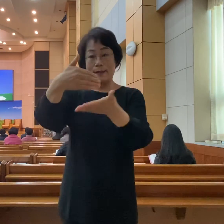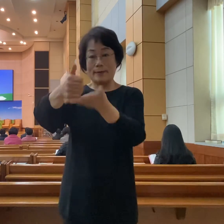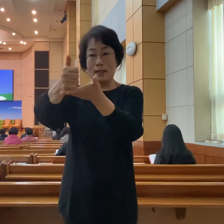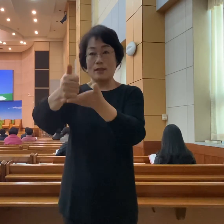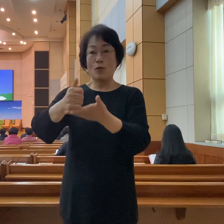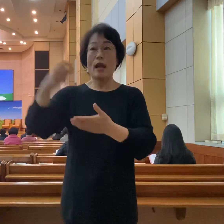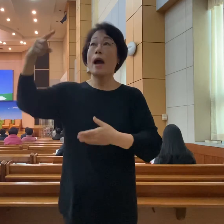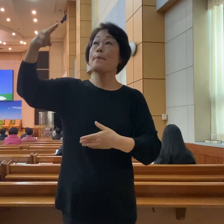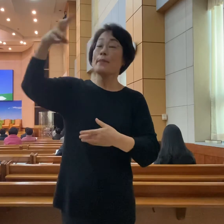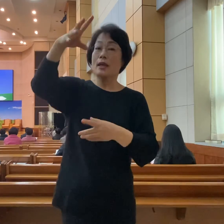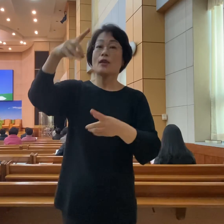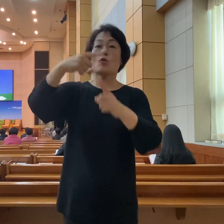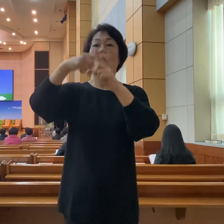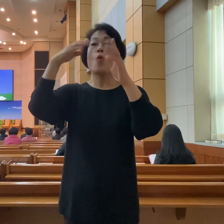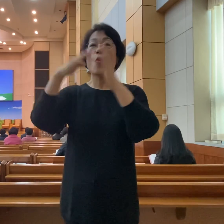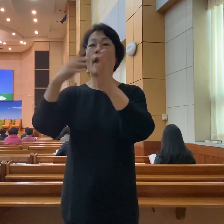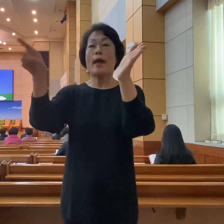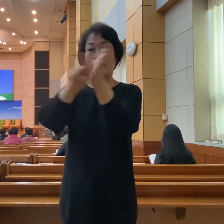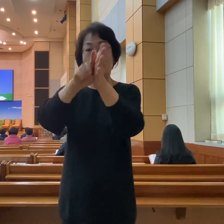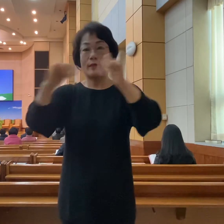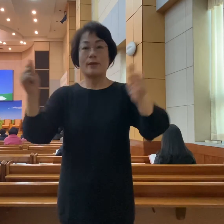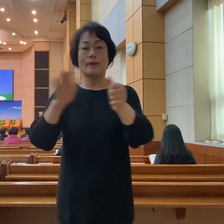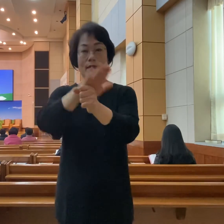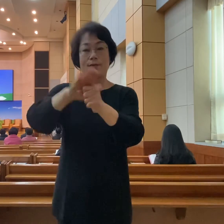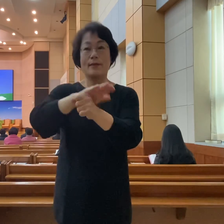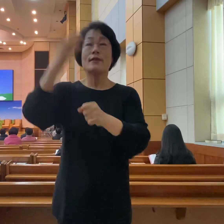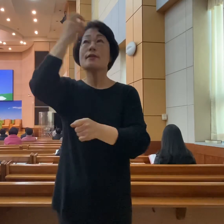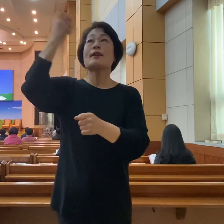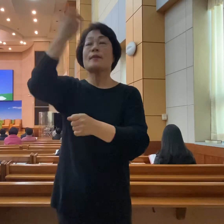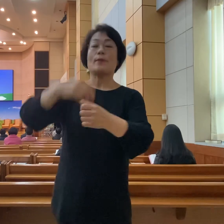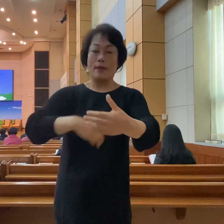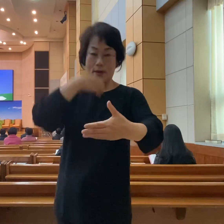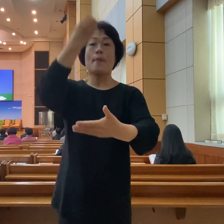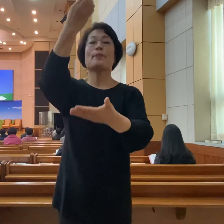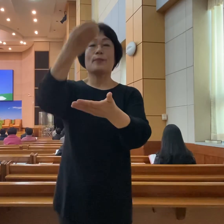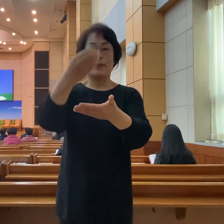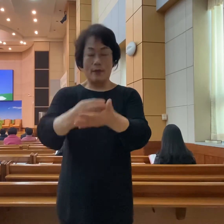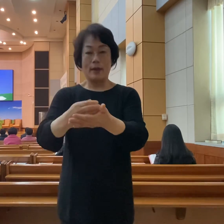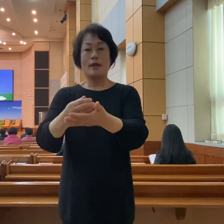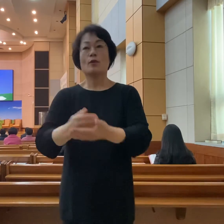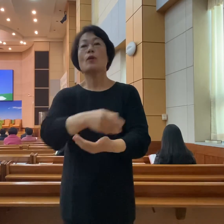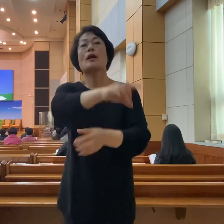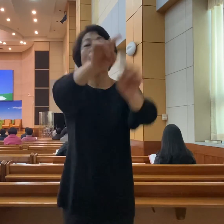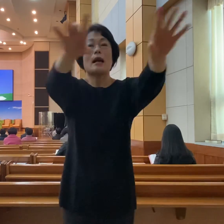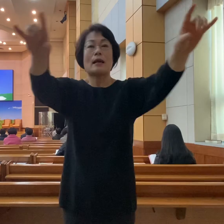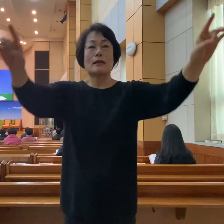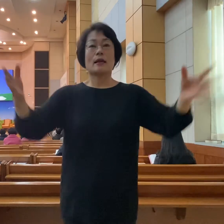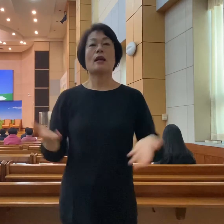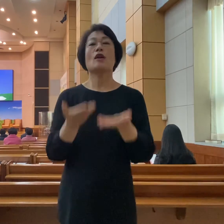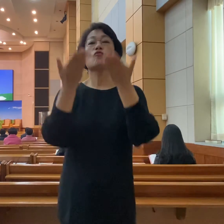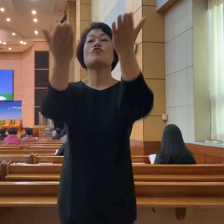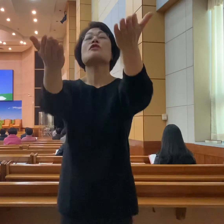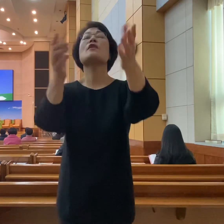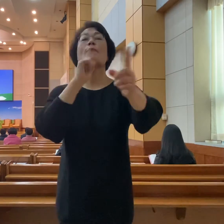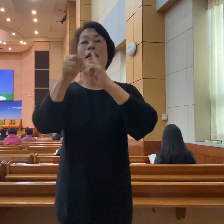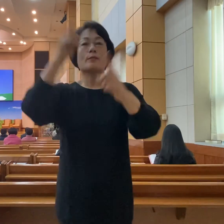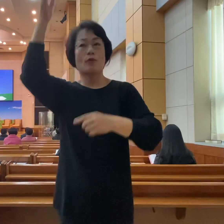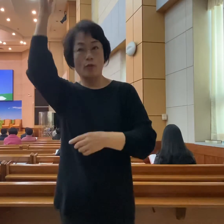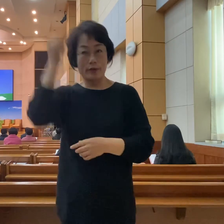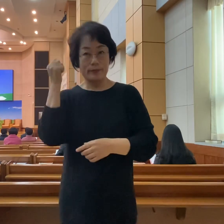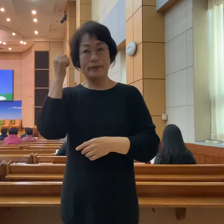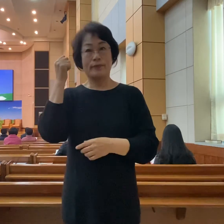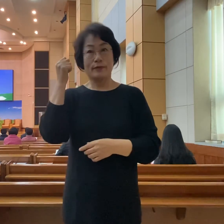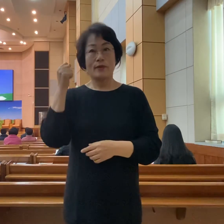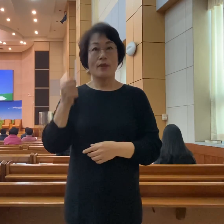우리 한빛교회 성도들을 사랑하셔서 성령의 감동하심으로 여러분 각자에게 주시는 말씀으로